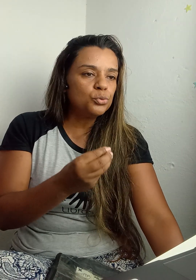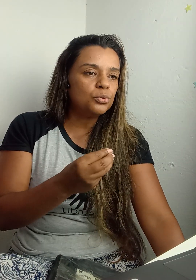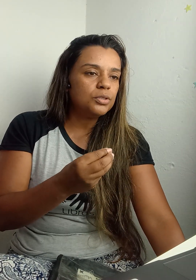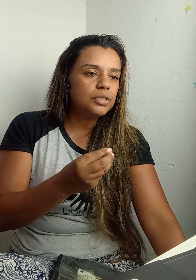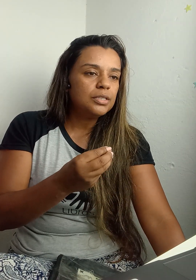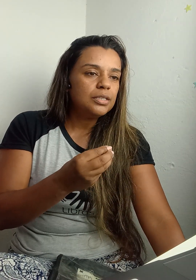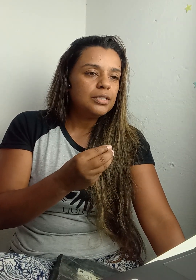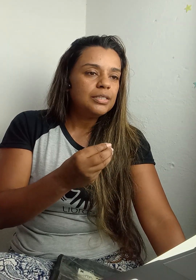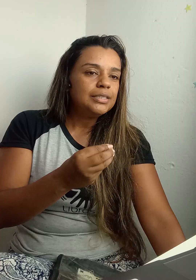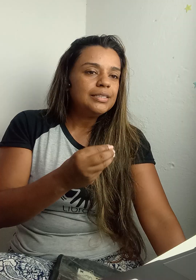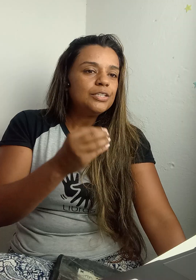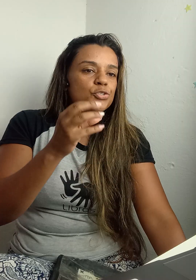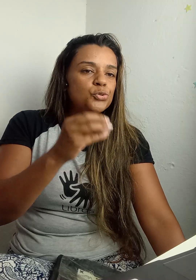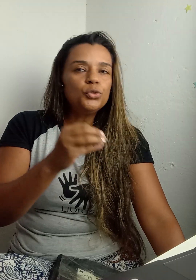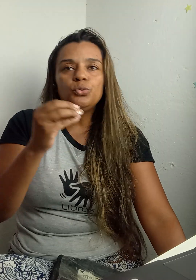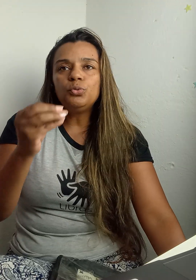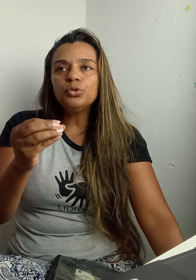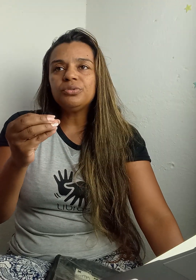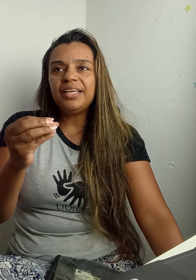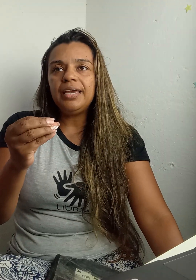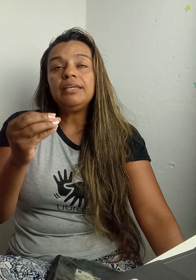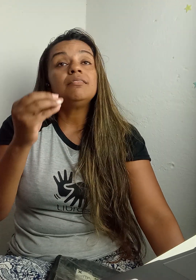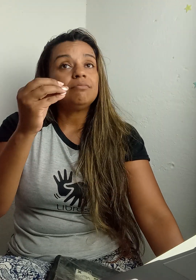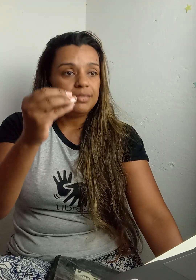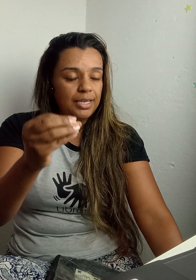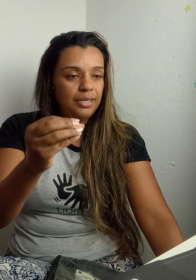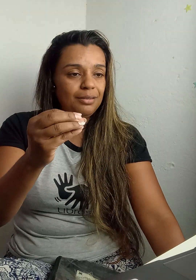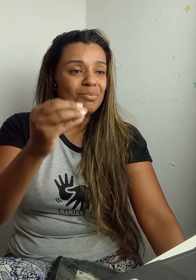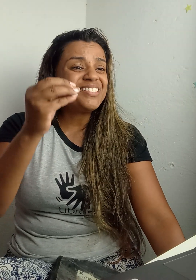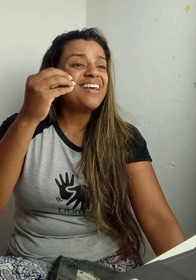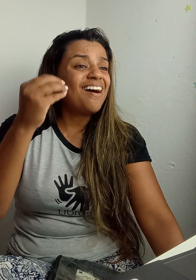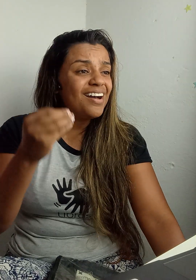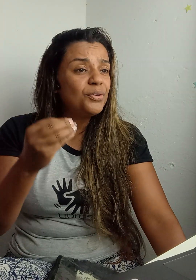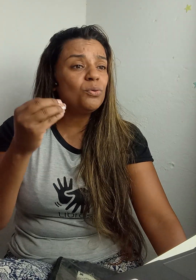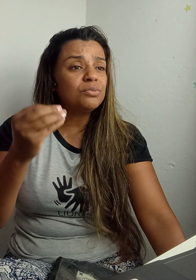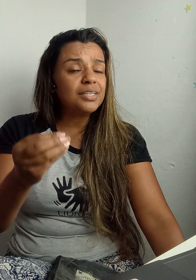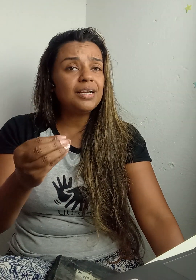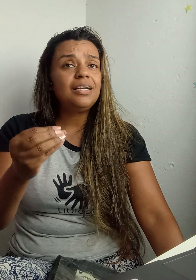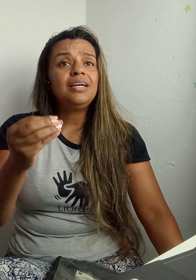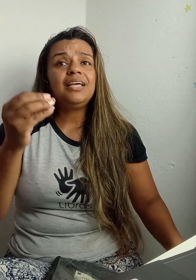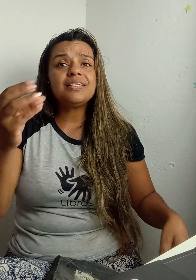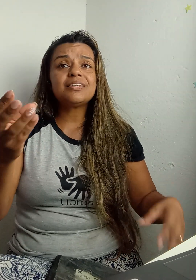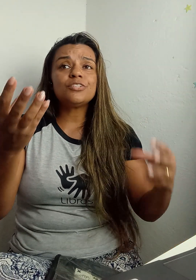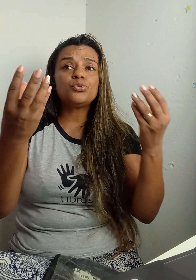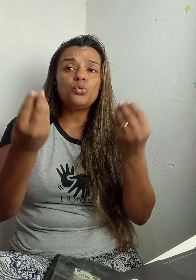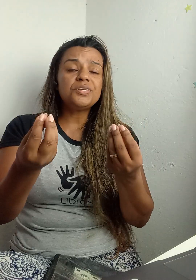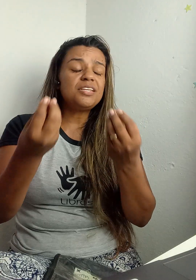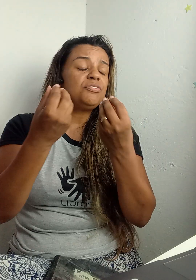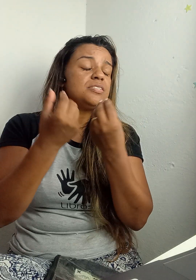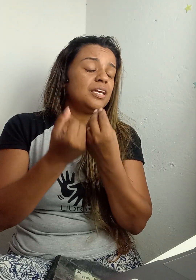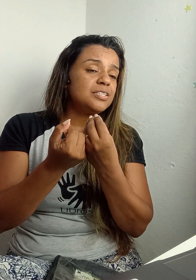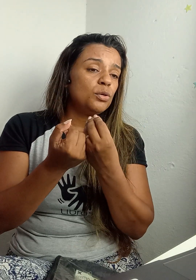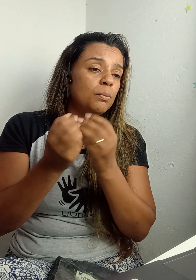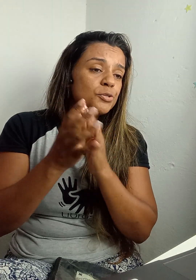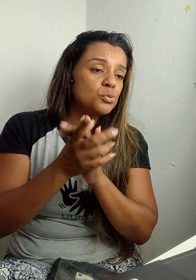surdo. Surdo, mudo tem? Tem, mas é raro encontrar essas duas deficiências numa pessoa